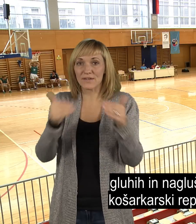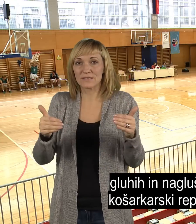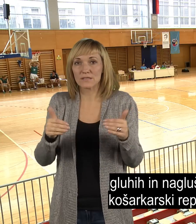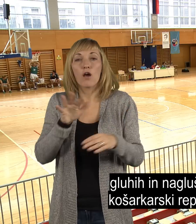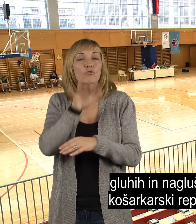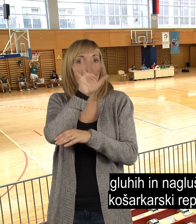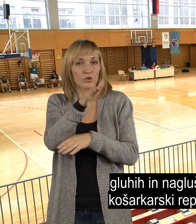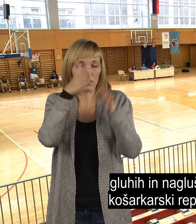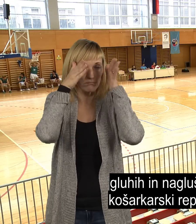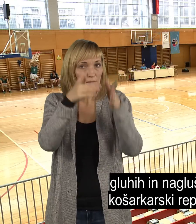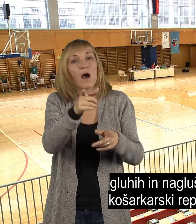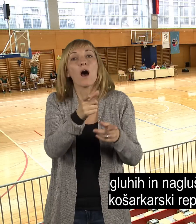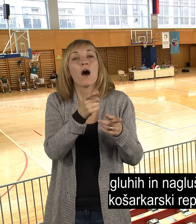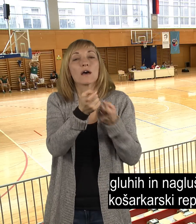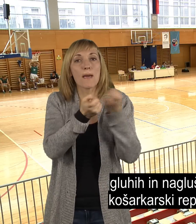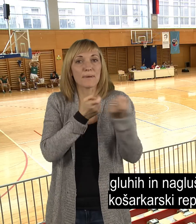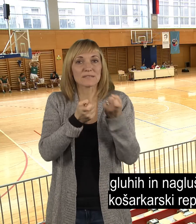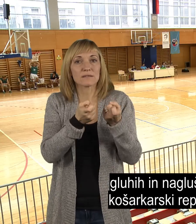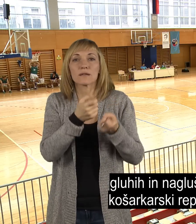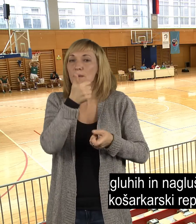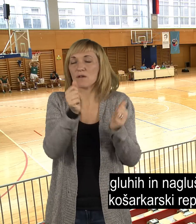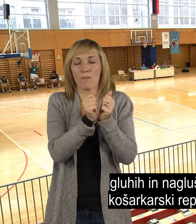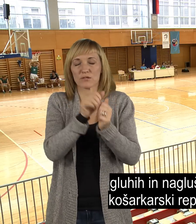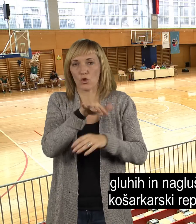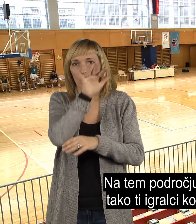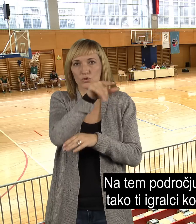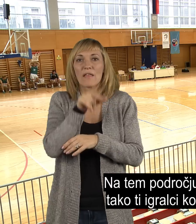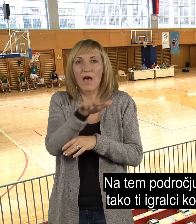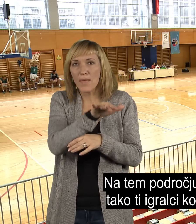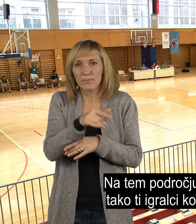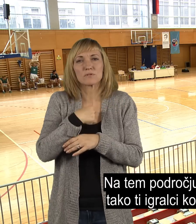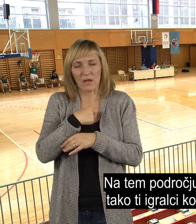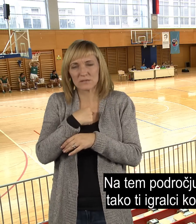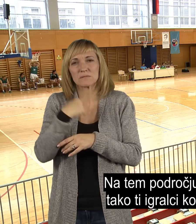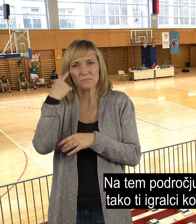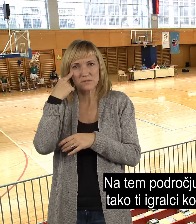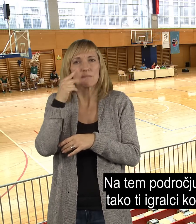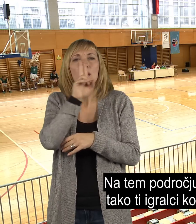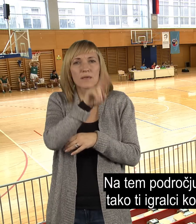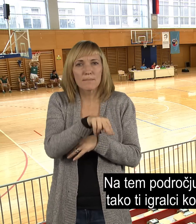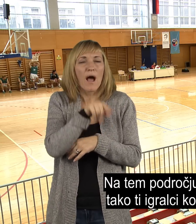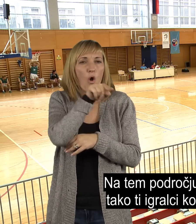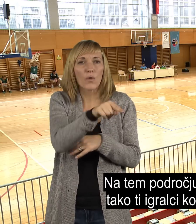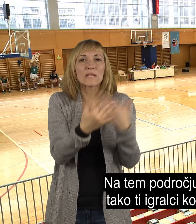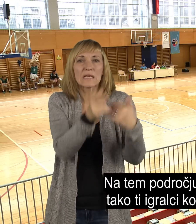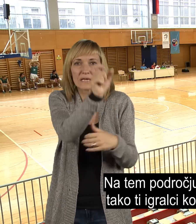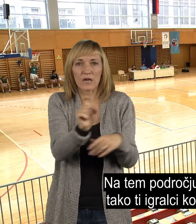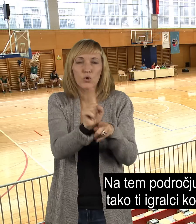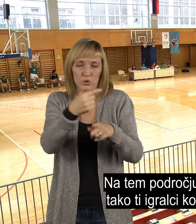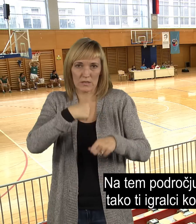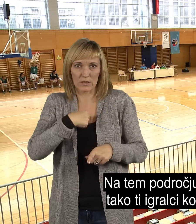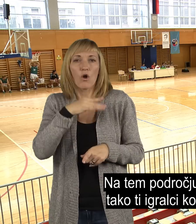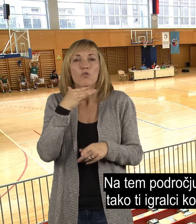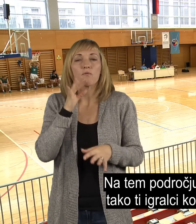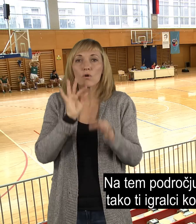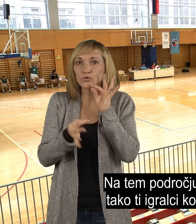prvi vrsti v košarkarski reprezentanci košarka. Na tem področju pa mislim, da imajo tako ti igralci kot tudi